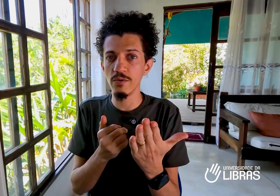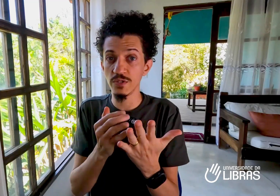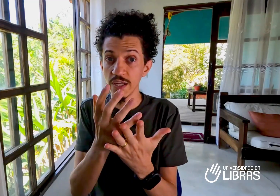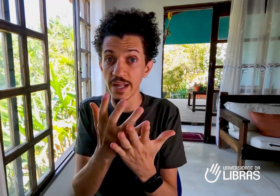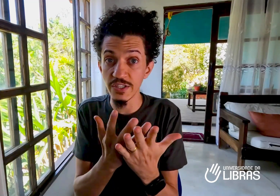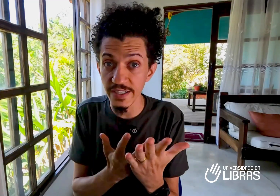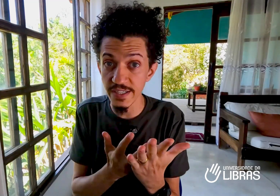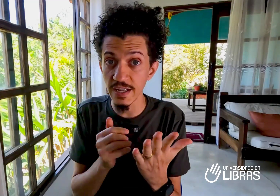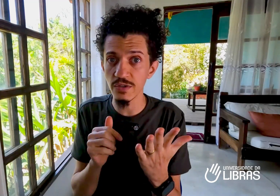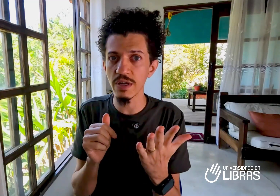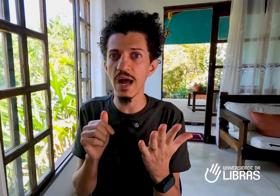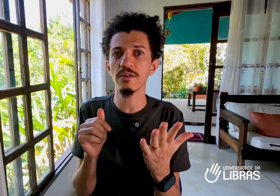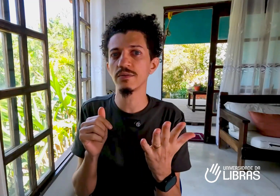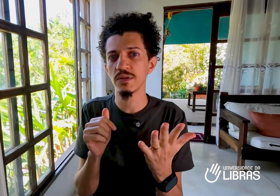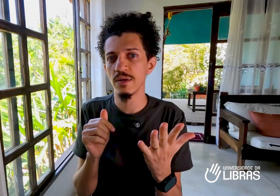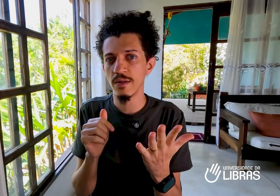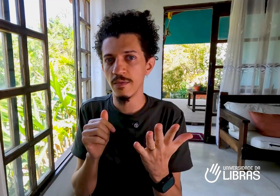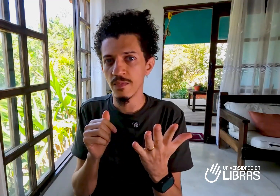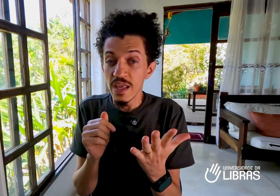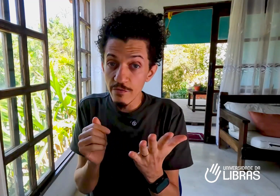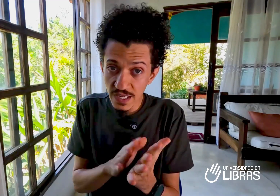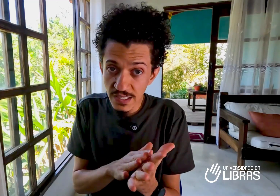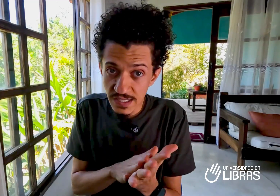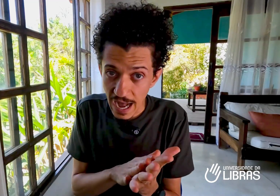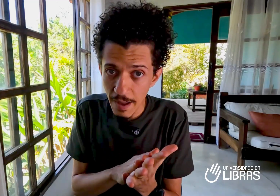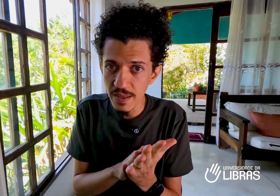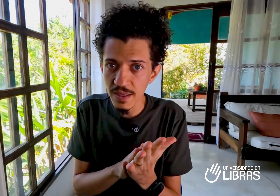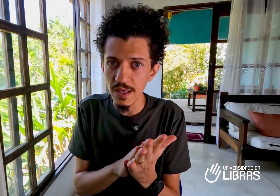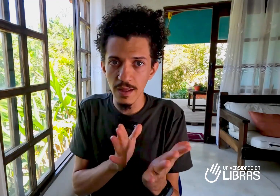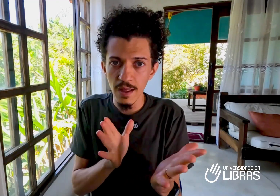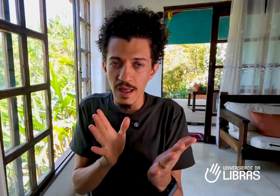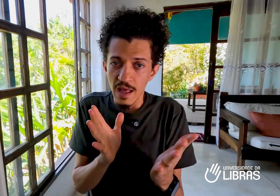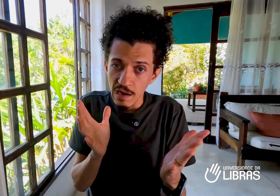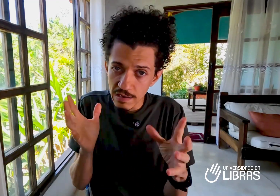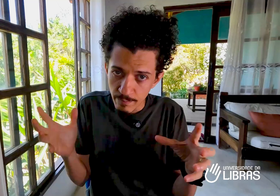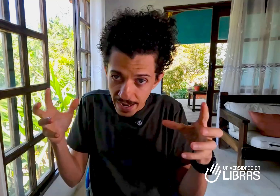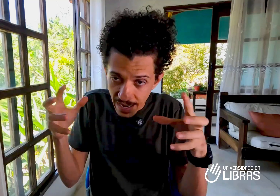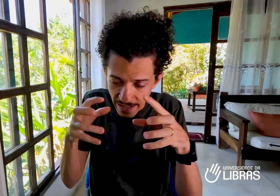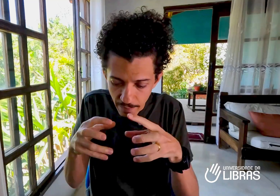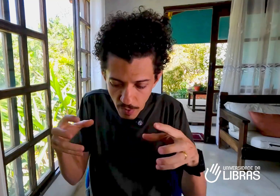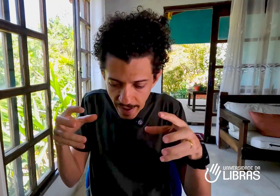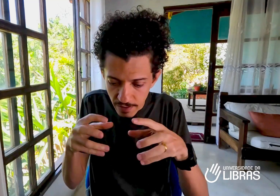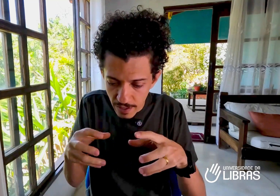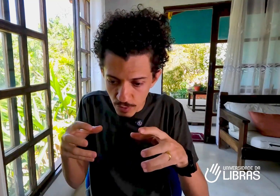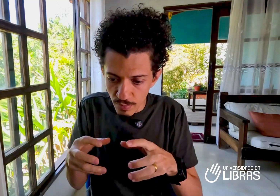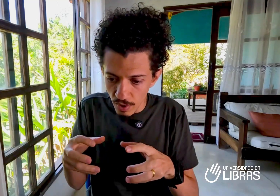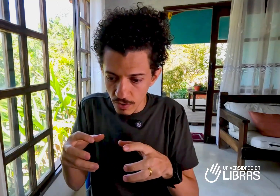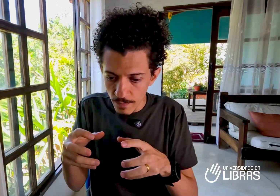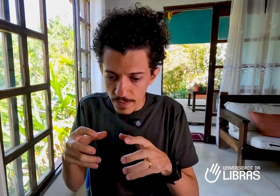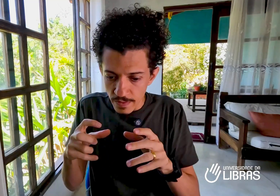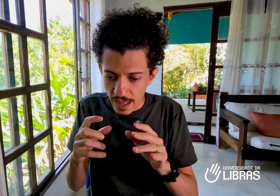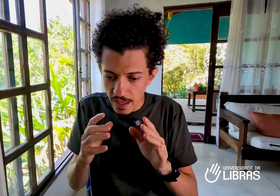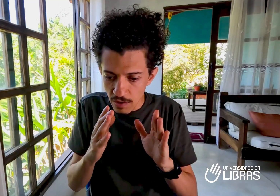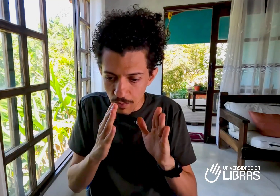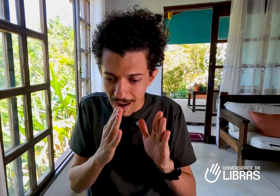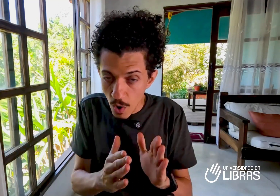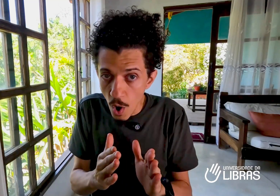os ingredientes selecionados, e você sabe que para cada momento ali do bolo tem uma